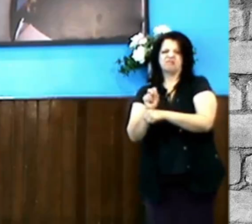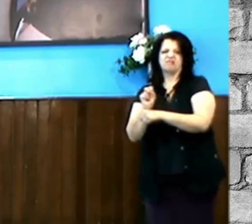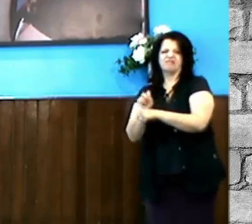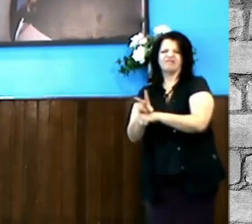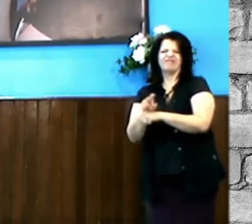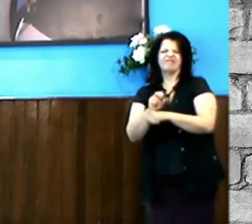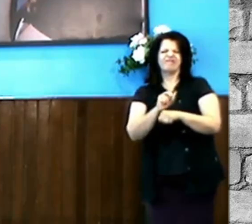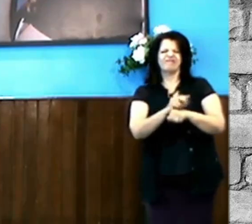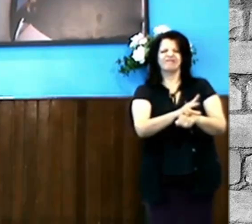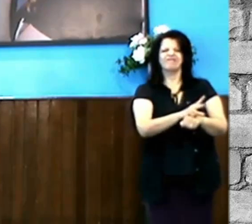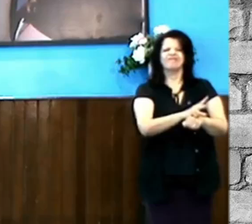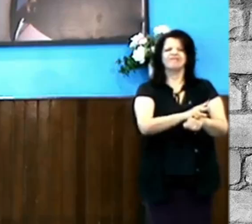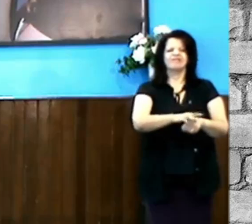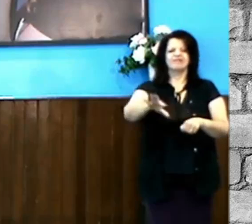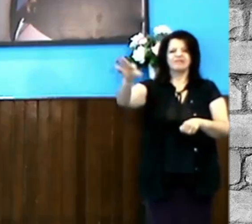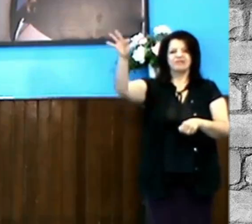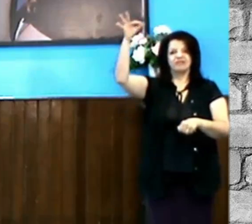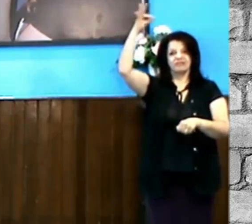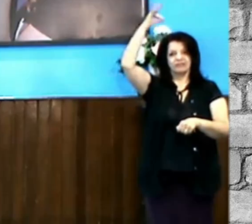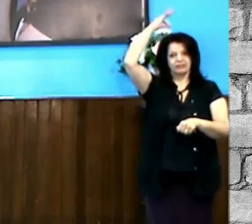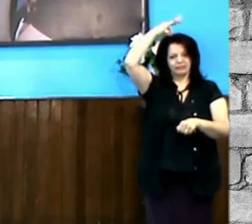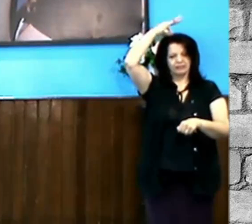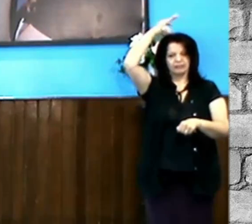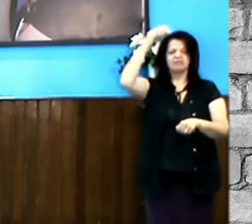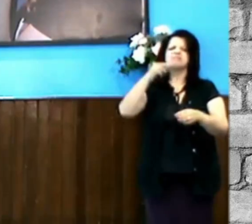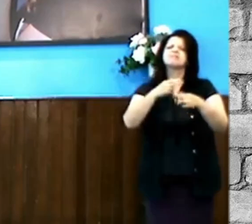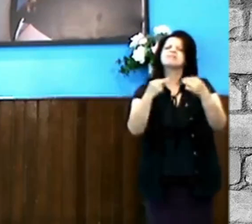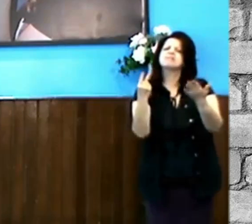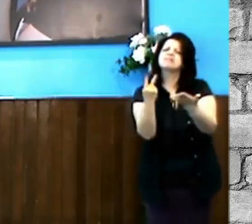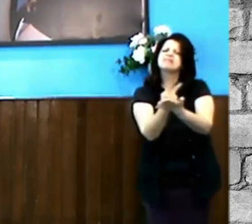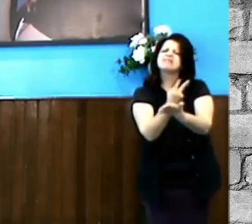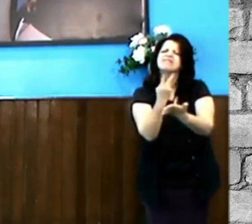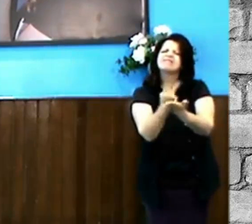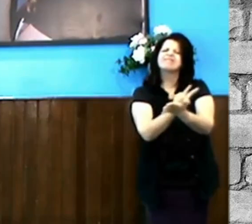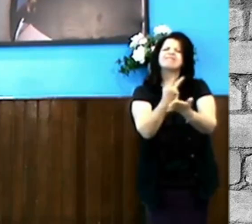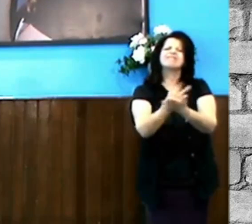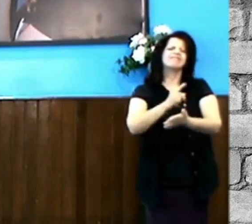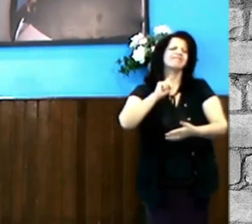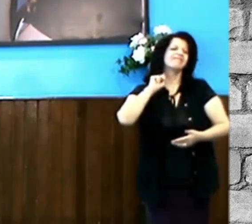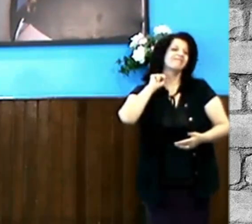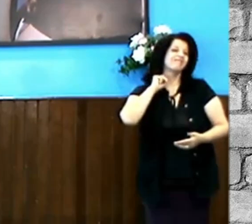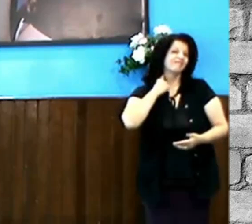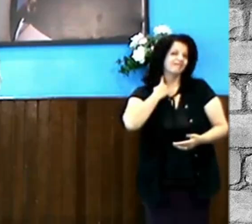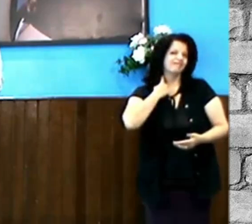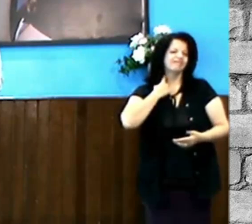toxinas espirituais. Eu quero relembrar na sua memória uma situação que aconteceu